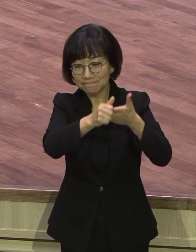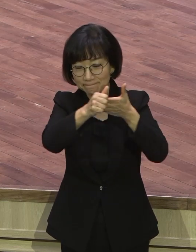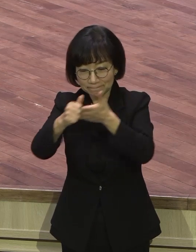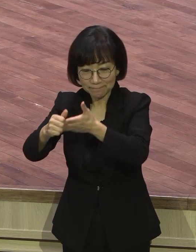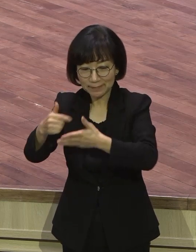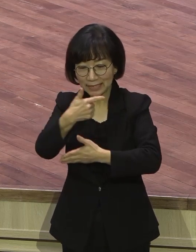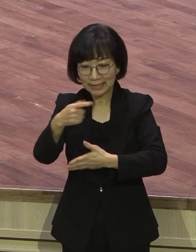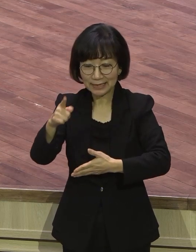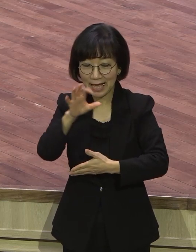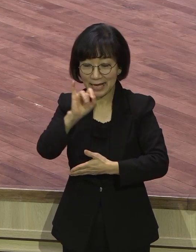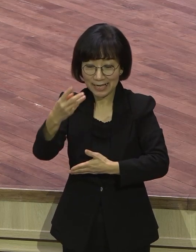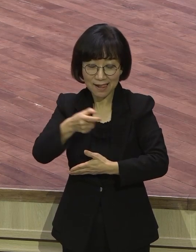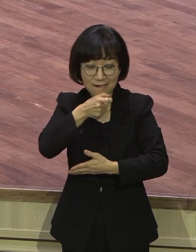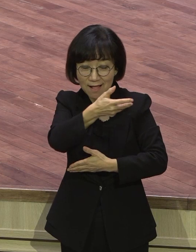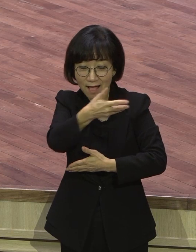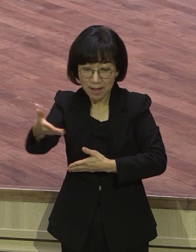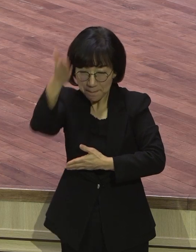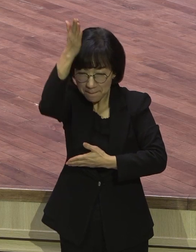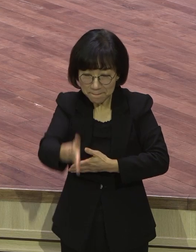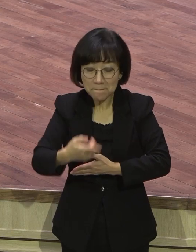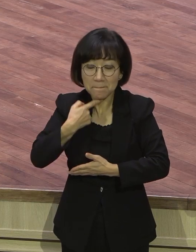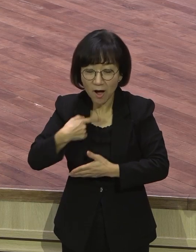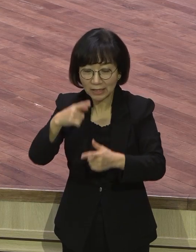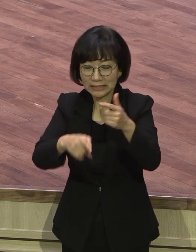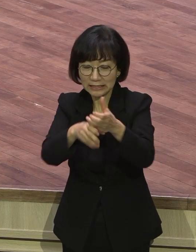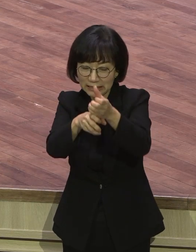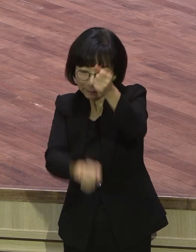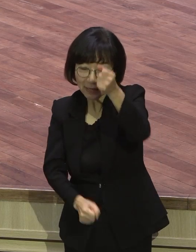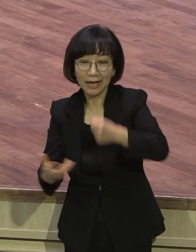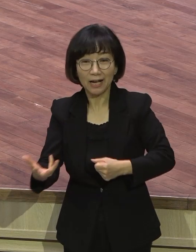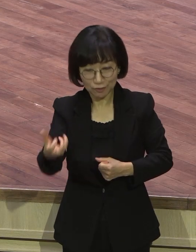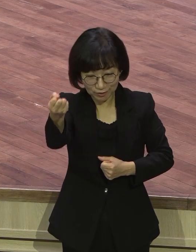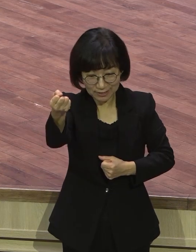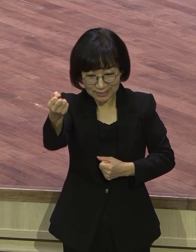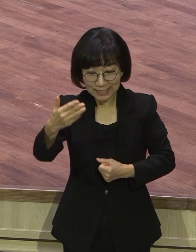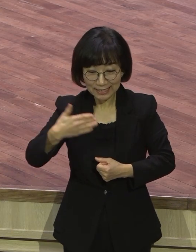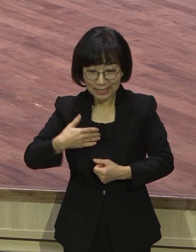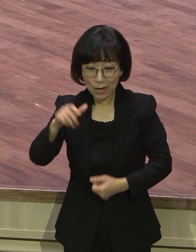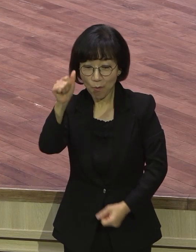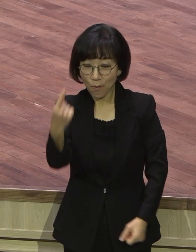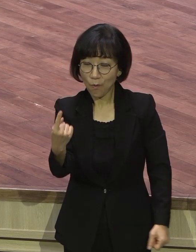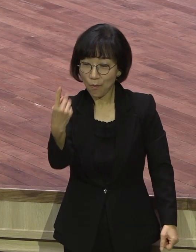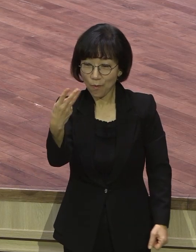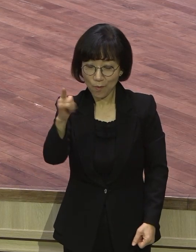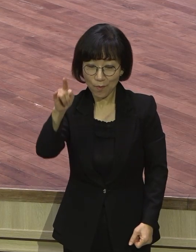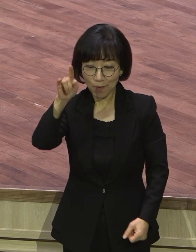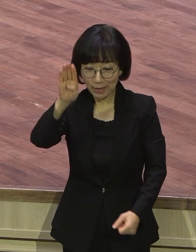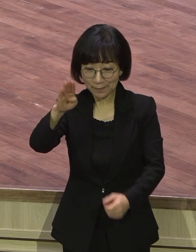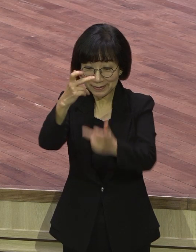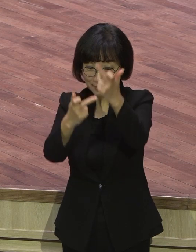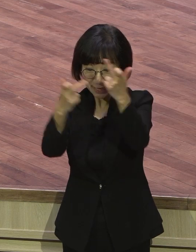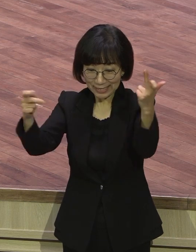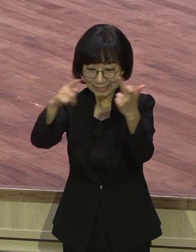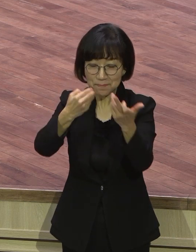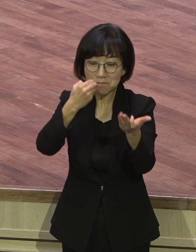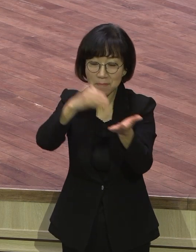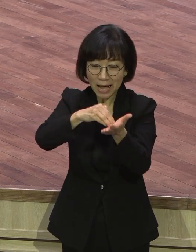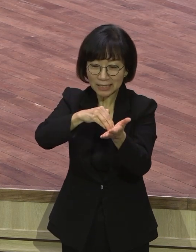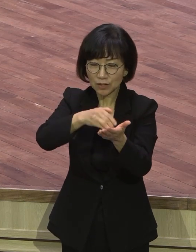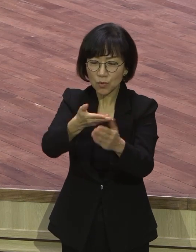치던 지팡이를 손에 잡고 가라 내가 호랩산에 있는 그 반석 위 거기서 내 앞에 서리니